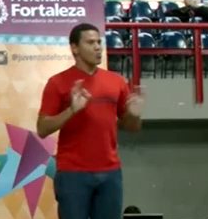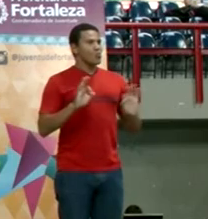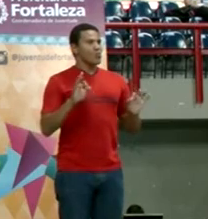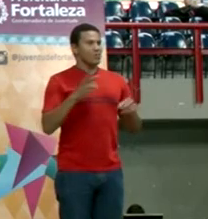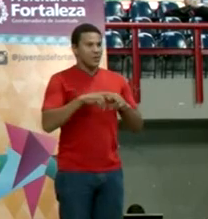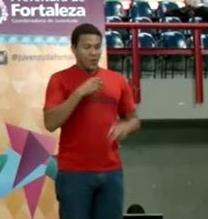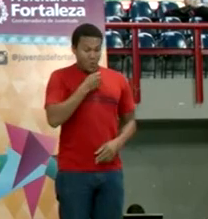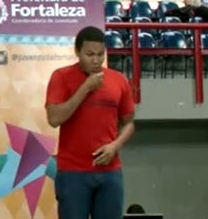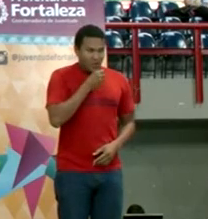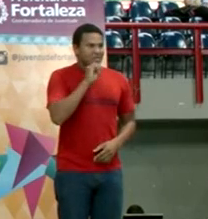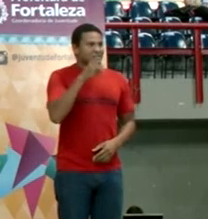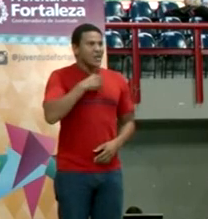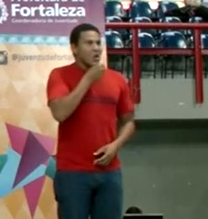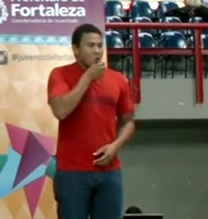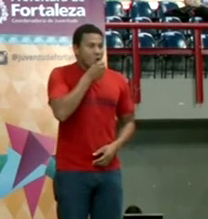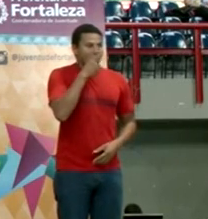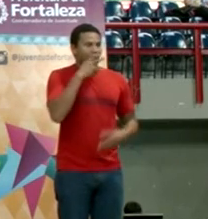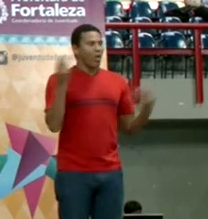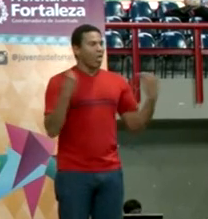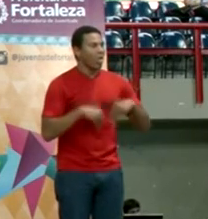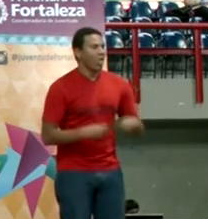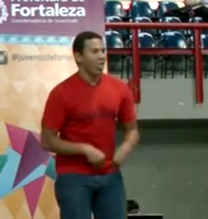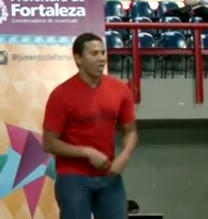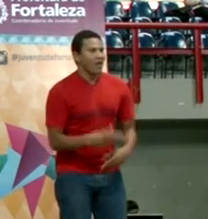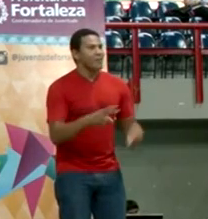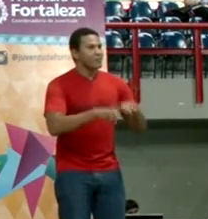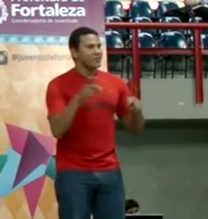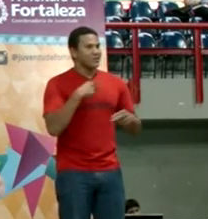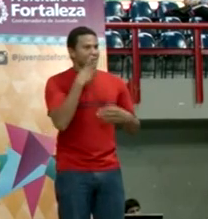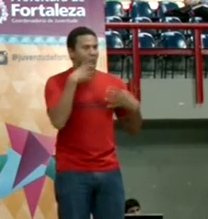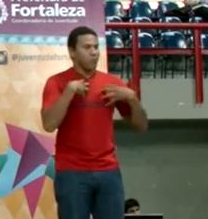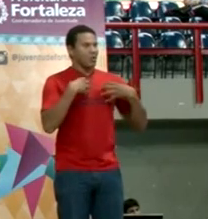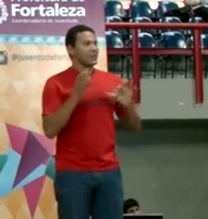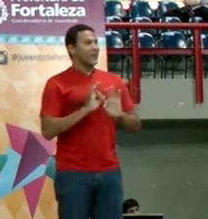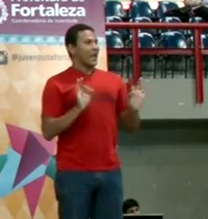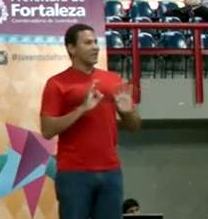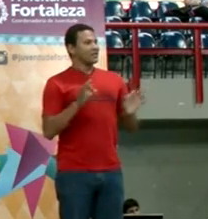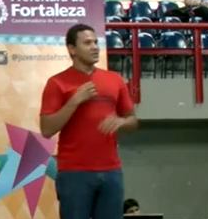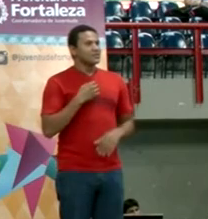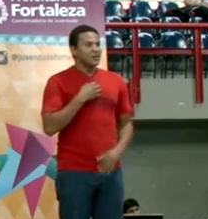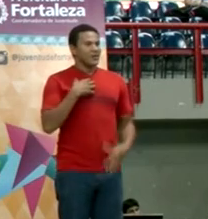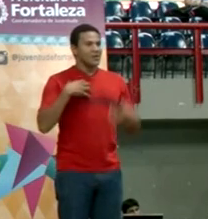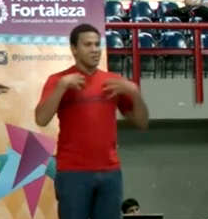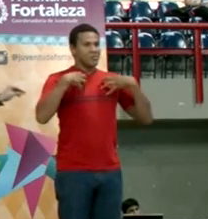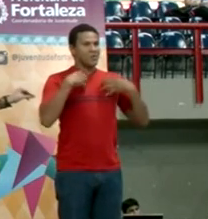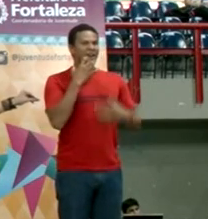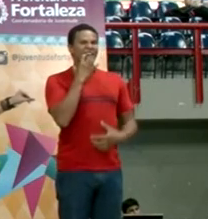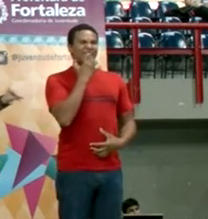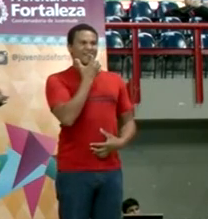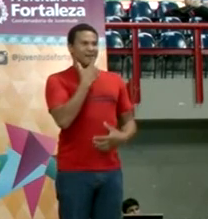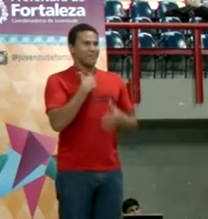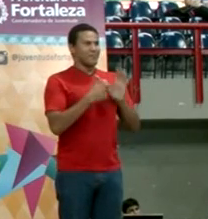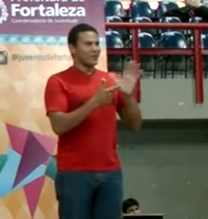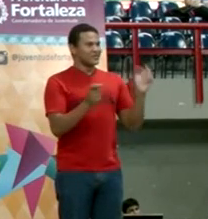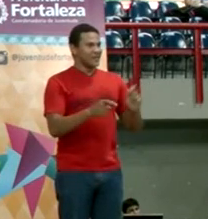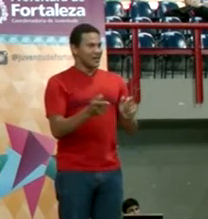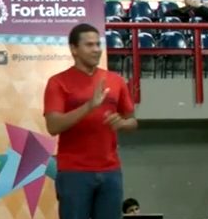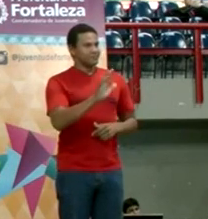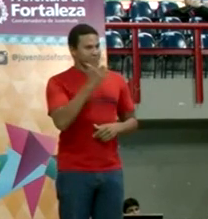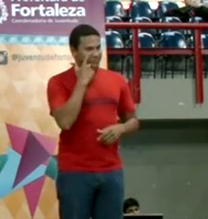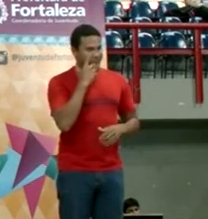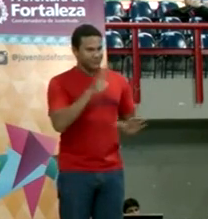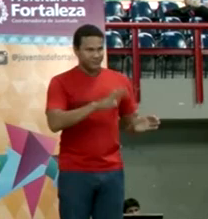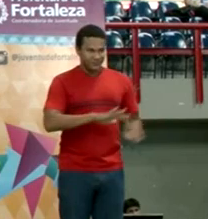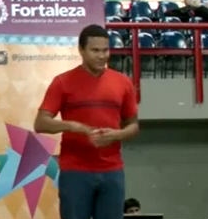do life dele. Ele ficou só aqui, só segurando aqui, pulmão bem aqui no dente. Aí vem, quando o carro ia